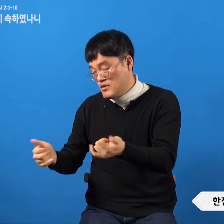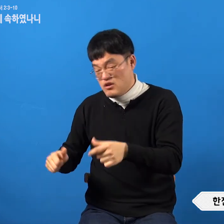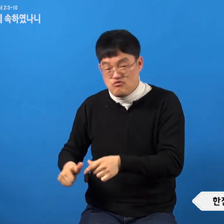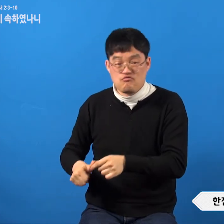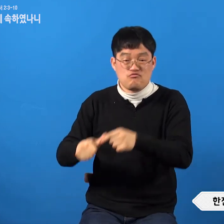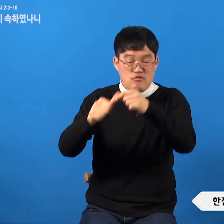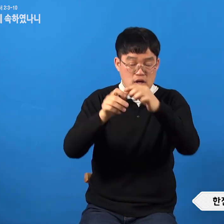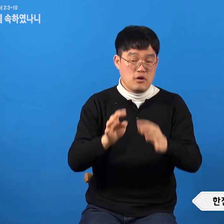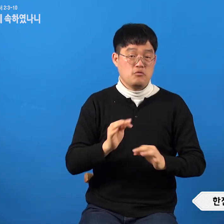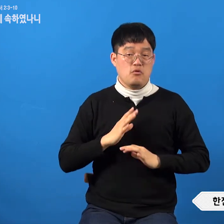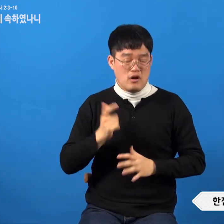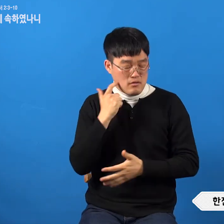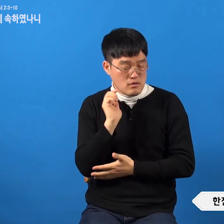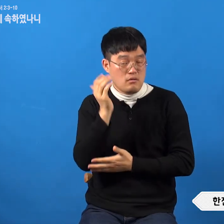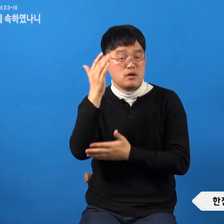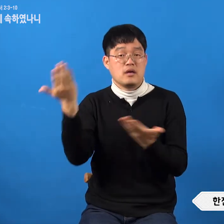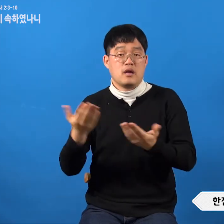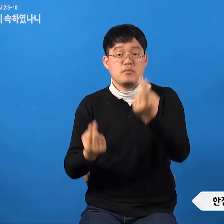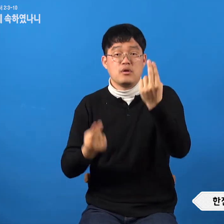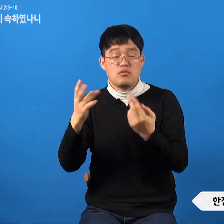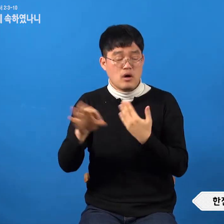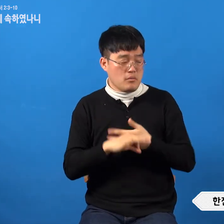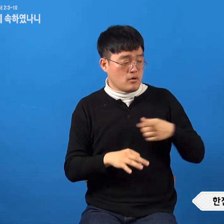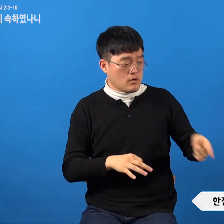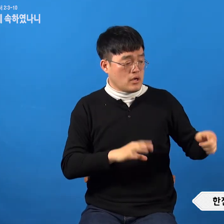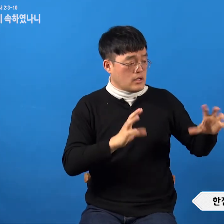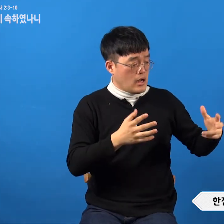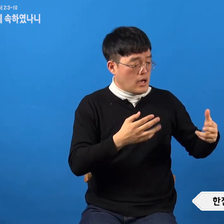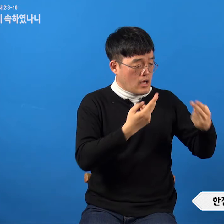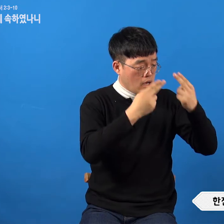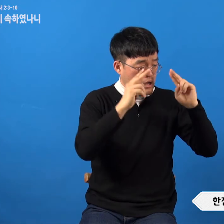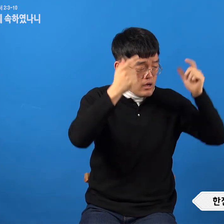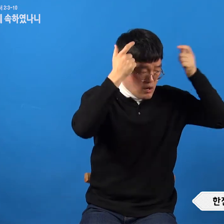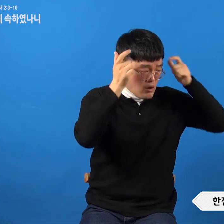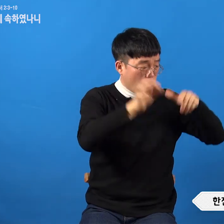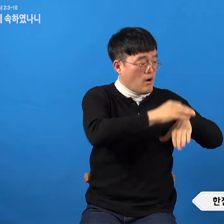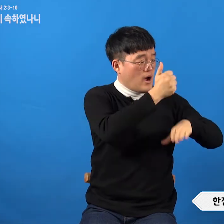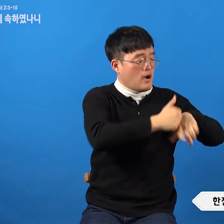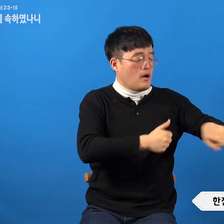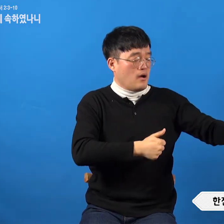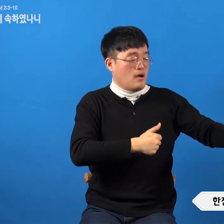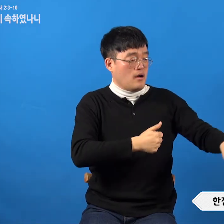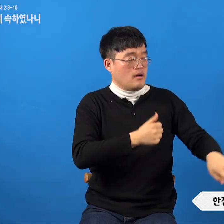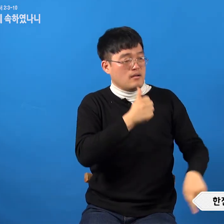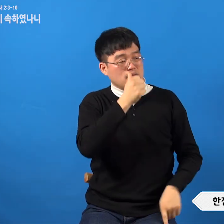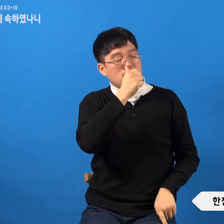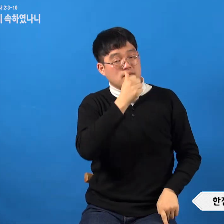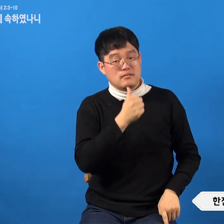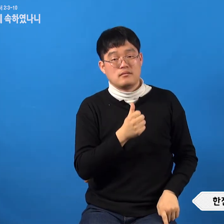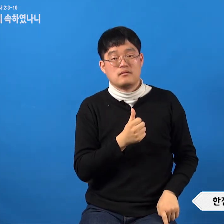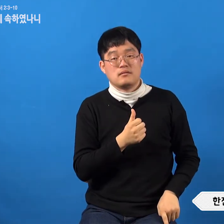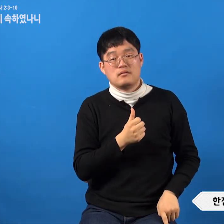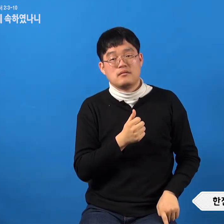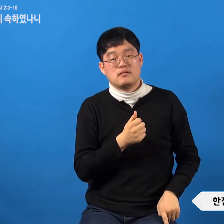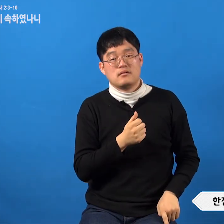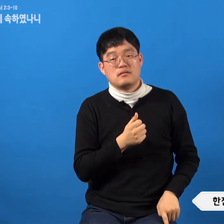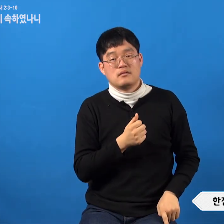그 영광스러운 일에 비하면 한 나라의 제왕도 사소한 것입니다. 믿으십니까?